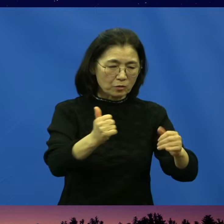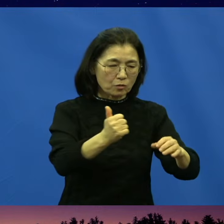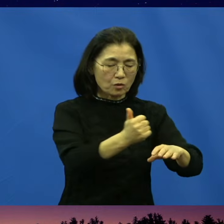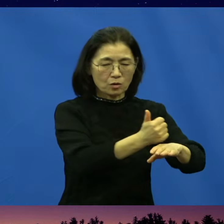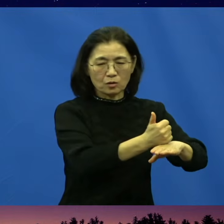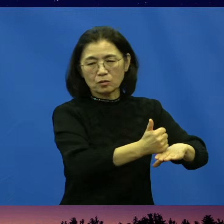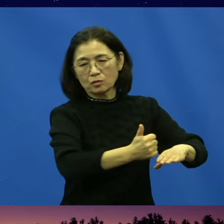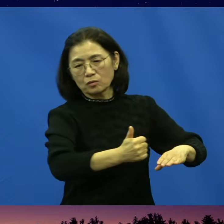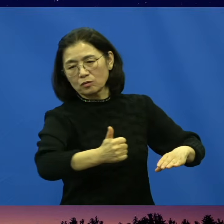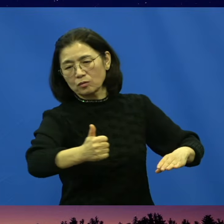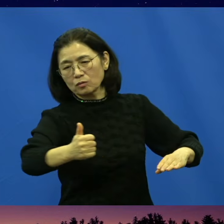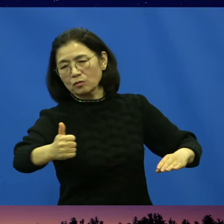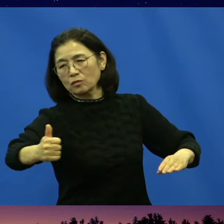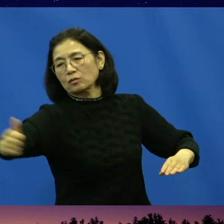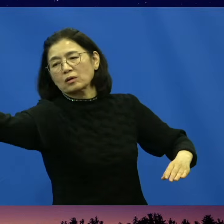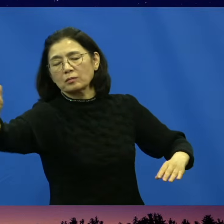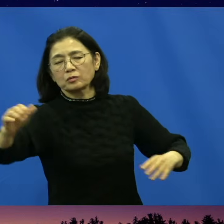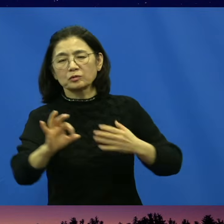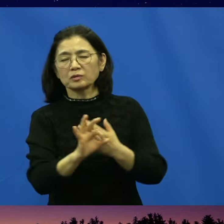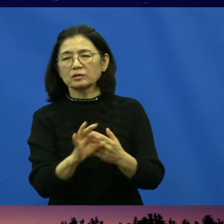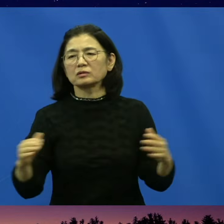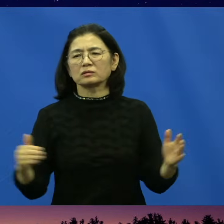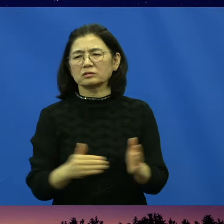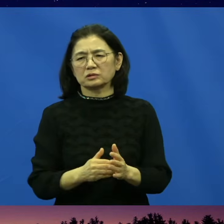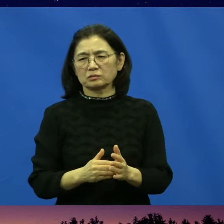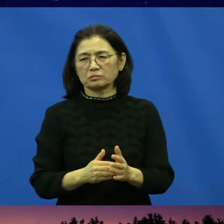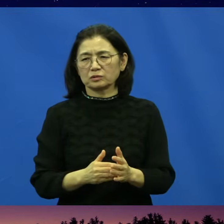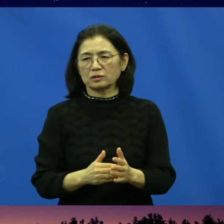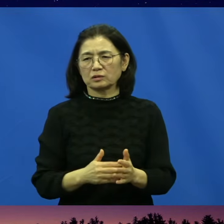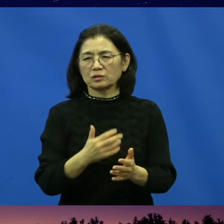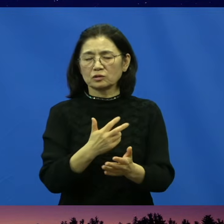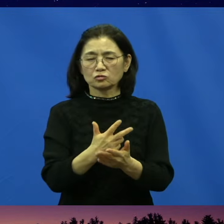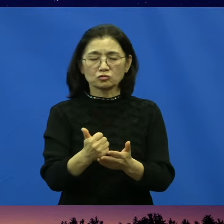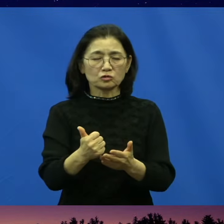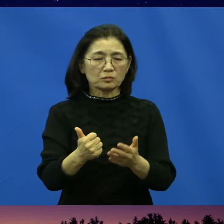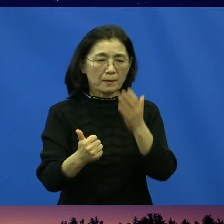주님이 손 내밀지 않으시면 우리가 어떻게 할 수 없습니다.